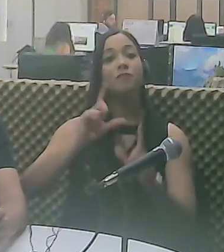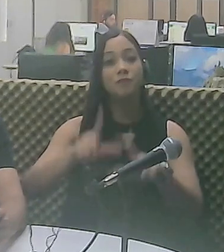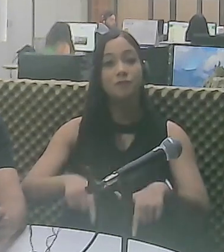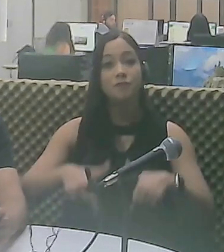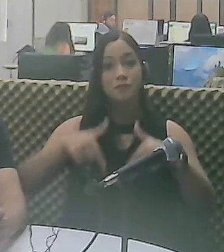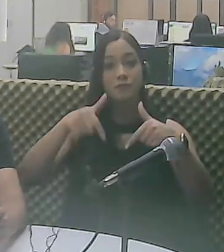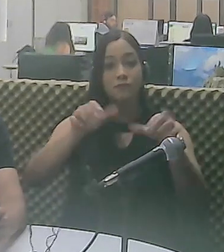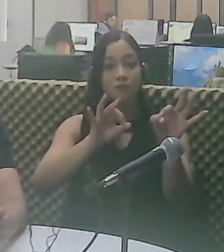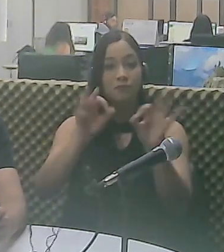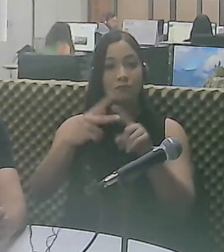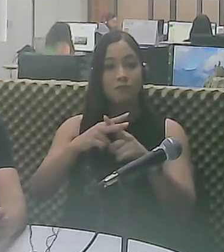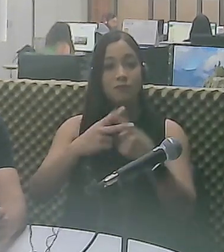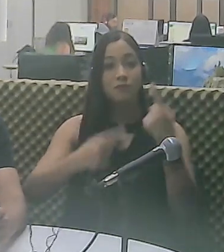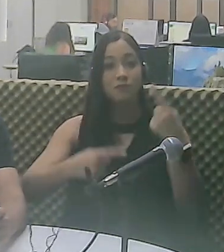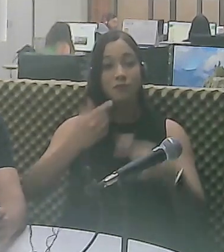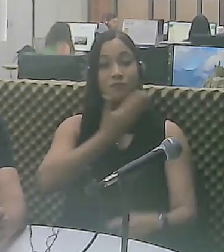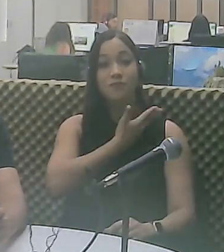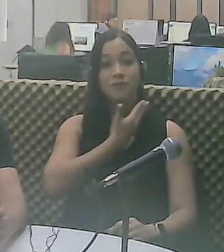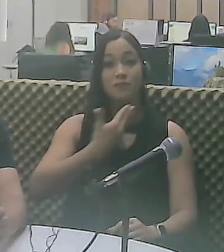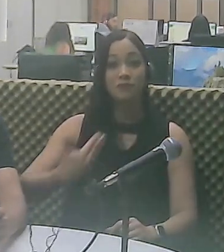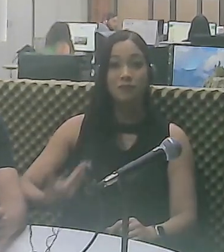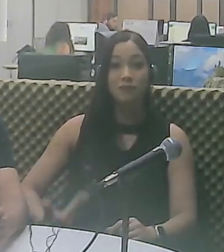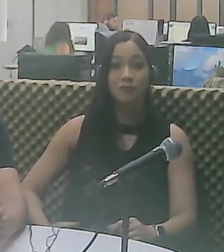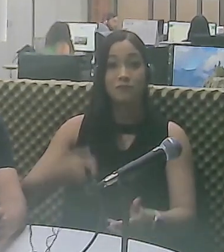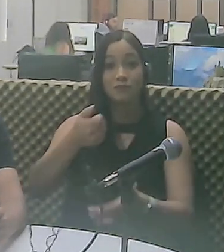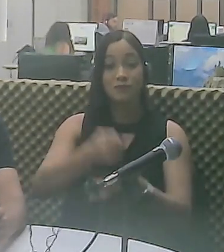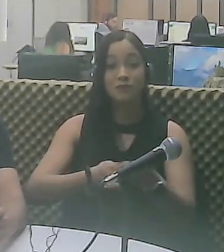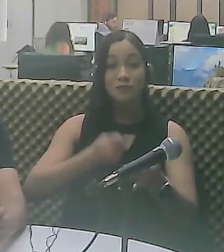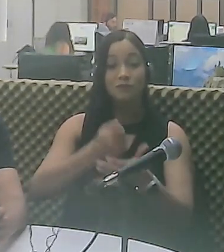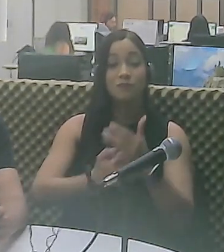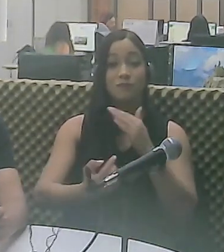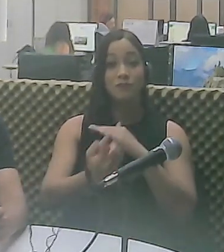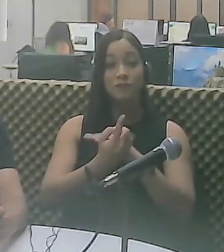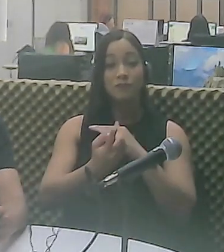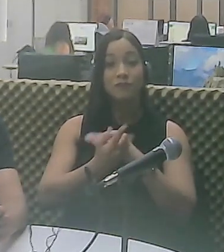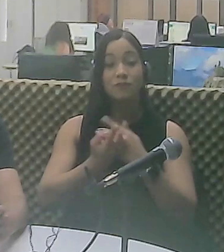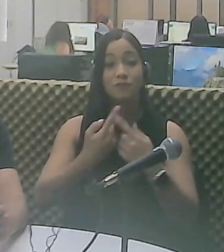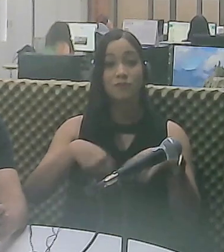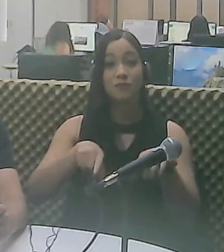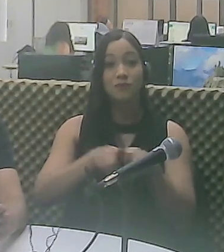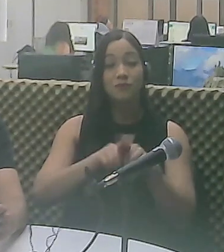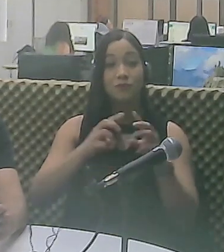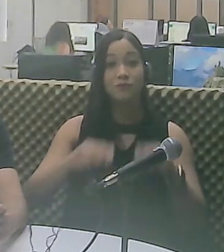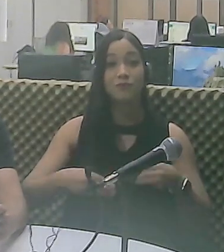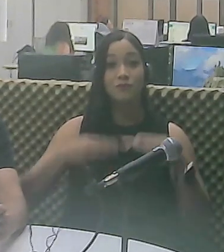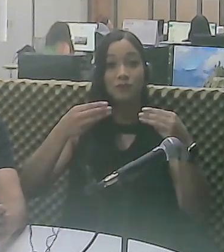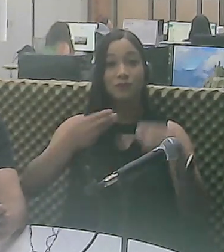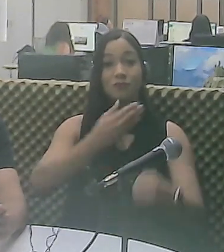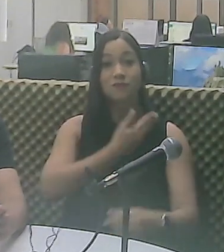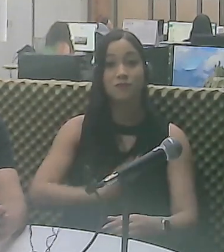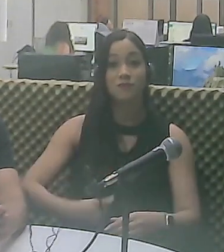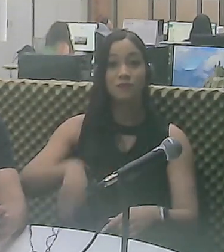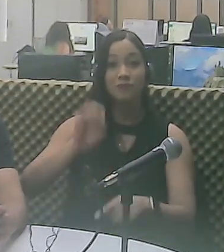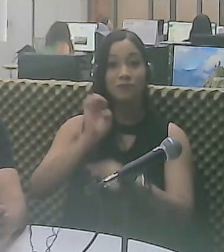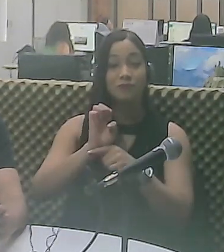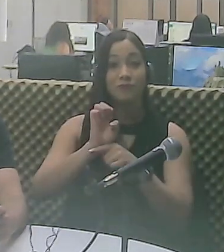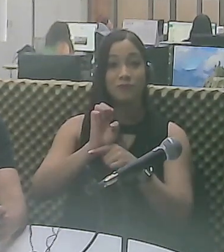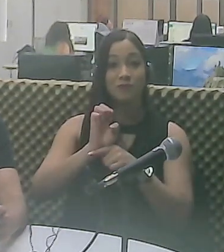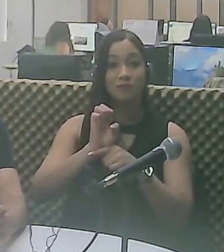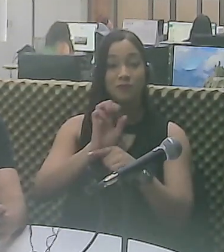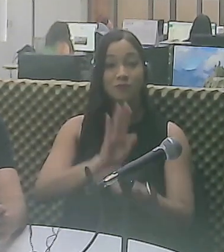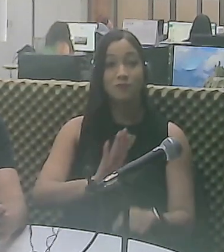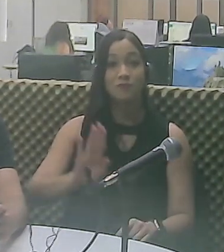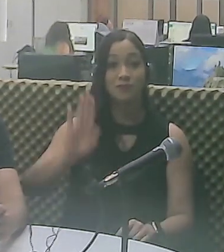construção e manutenção das políticas públicas de Defesa do Consumidor juntamente com o ministério público estadual o